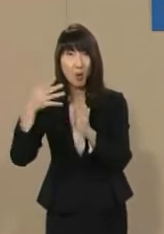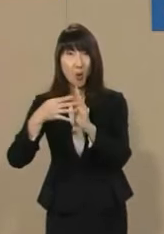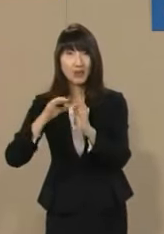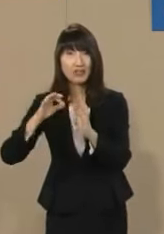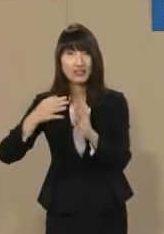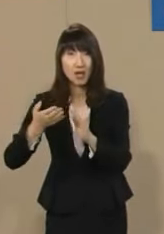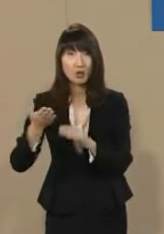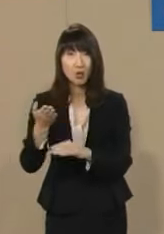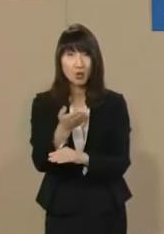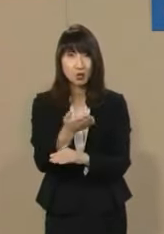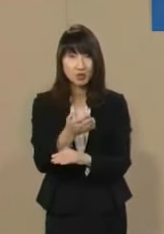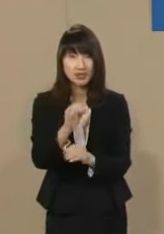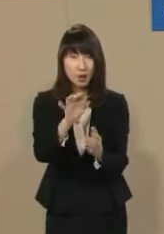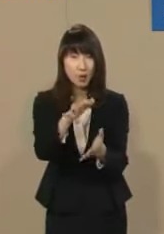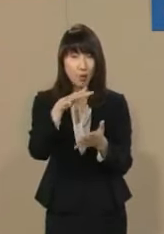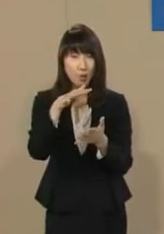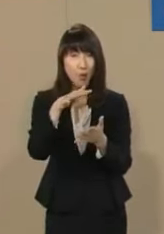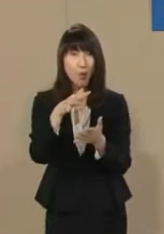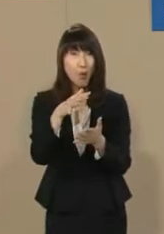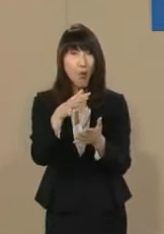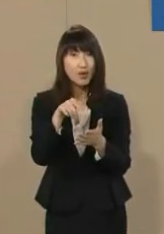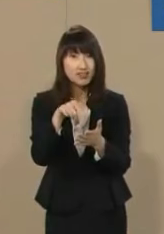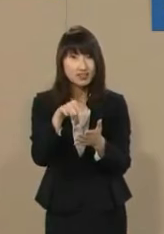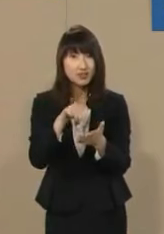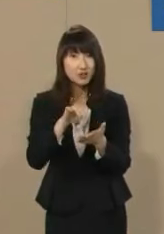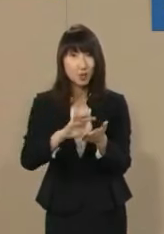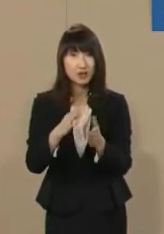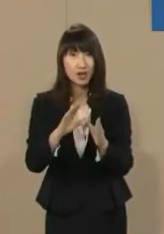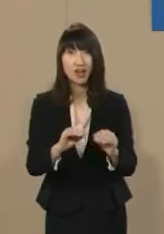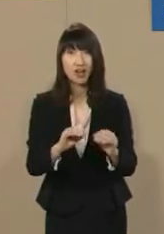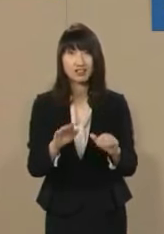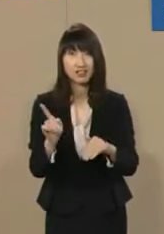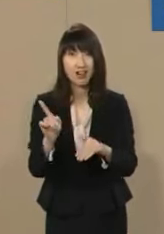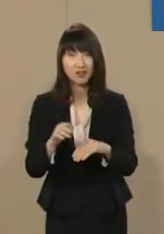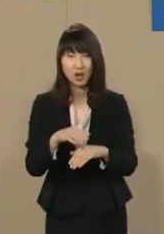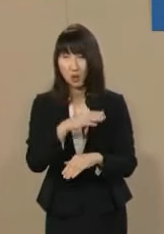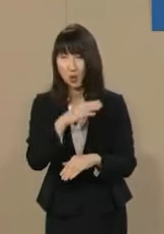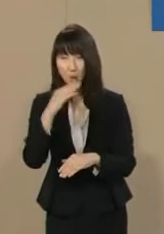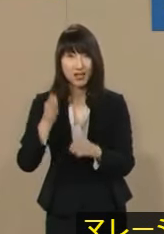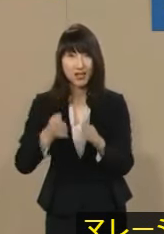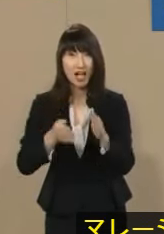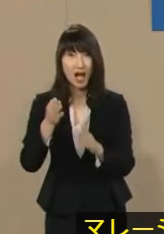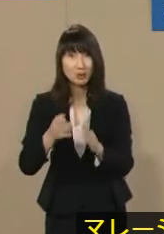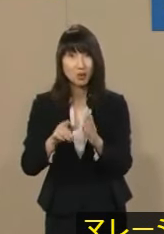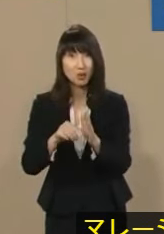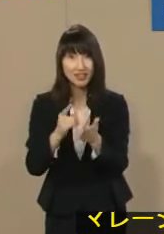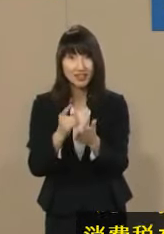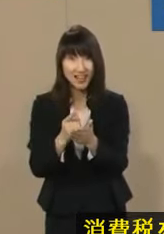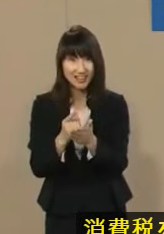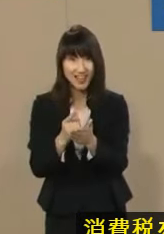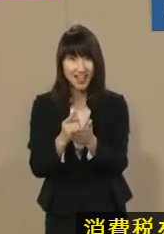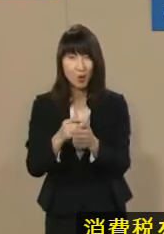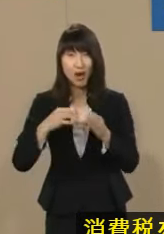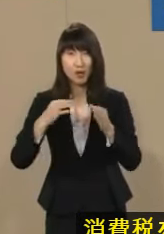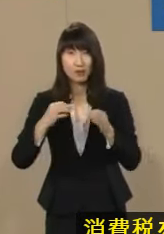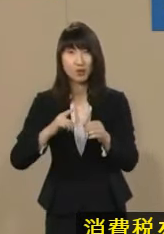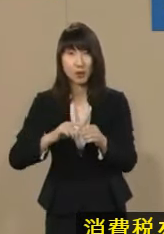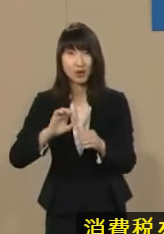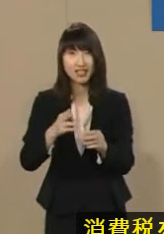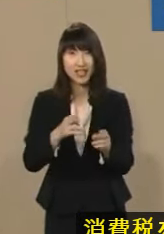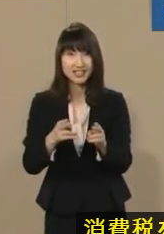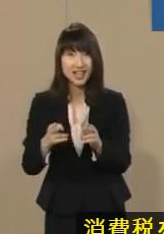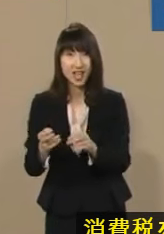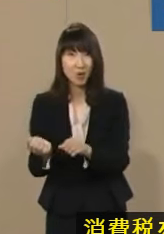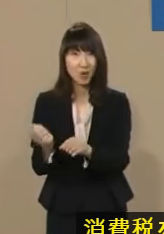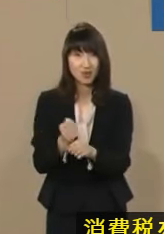税の次に税収の多かった消費税を廃止、高級なサービスなどを利用するときにかかる金持ち向けの税制を復